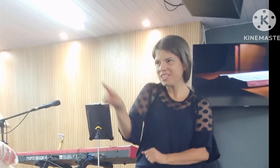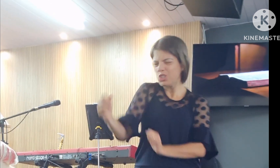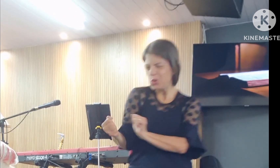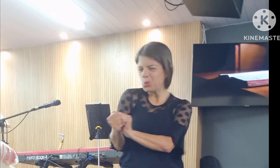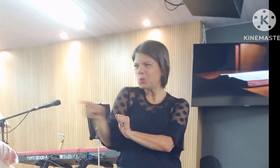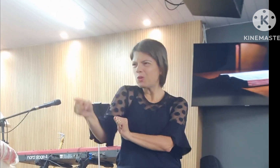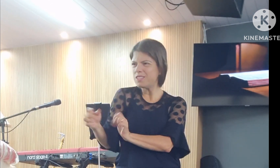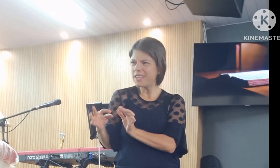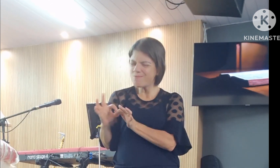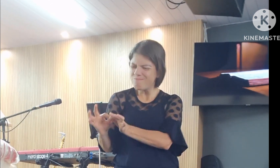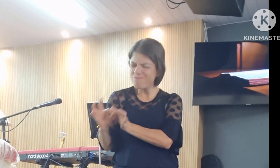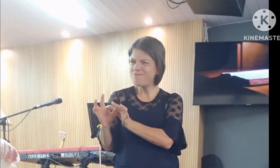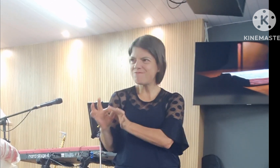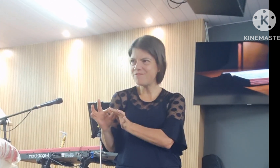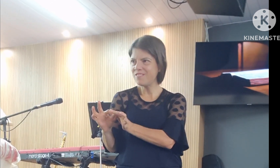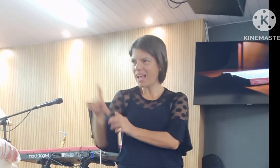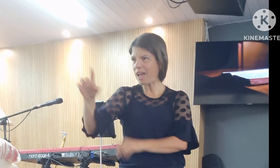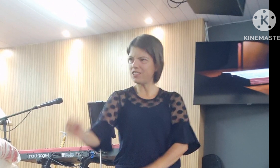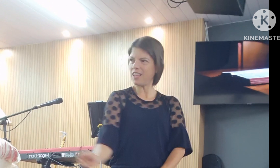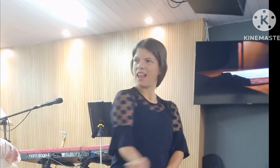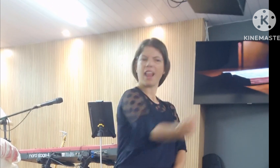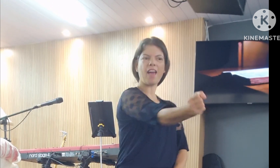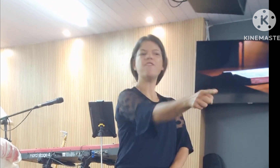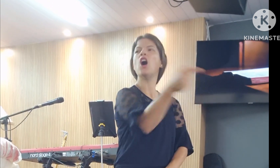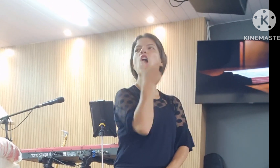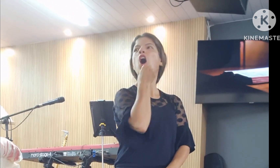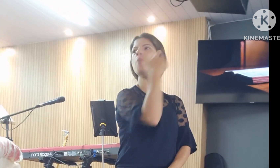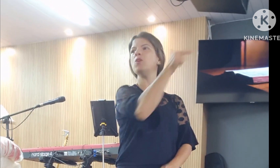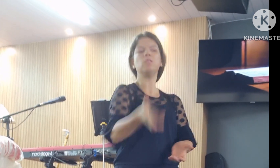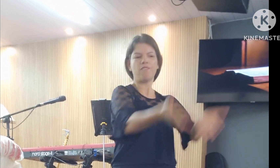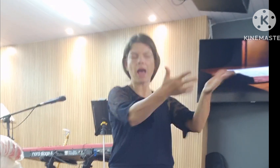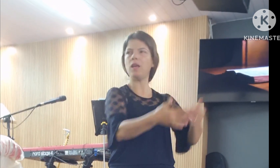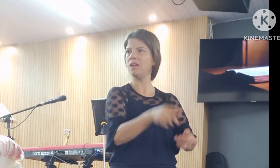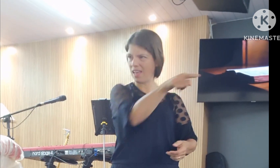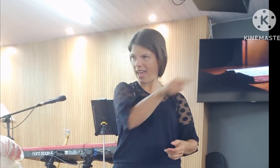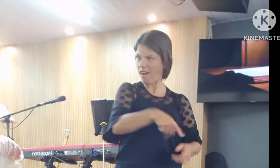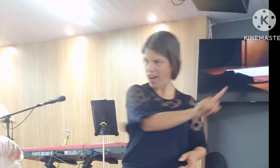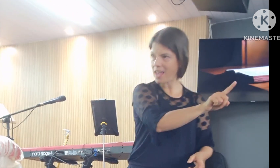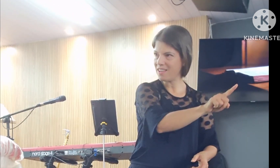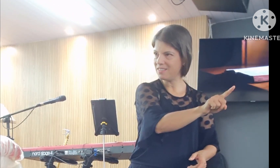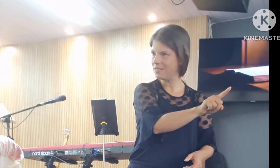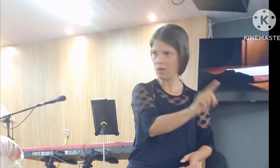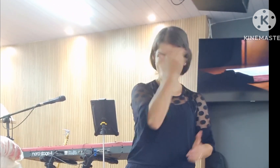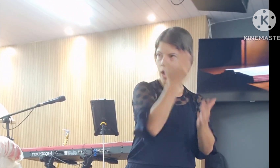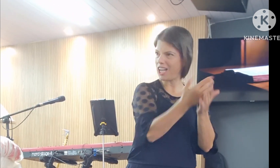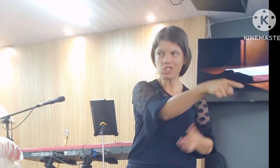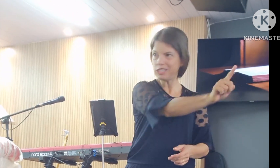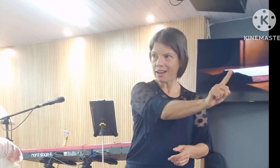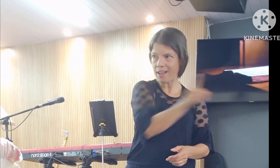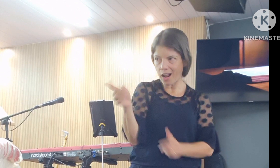Efésios 2, 8 e 9 diz assim: porque pela graça sois salvos, mediante a